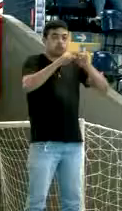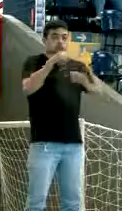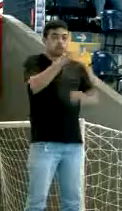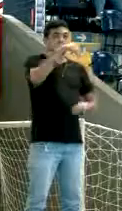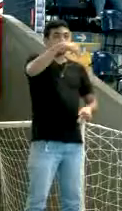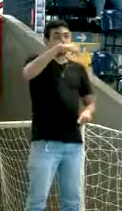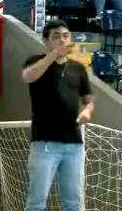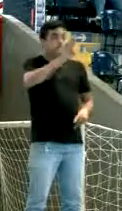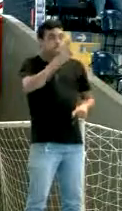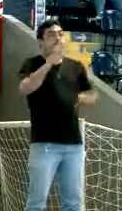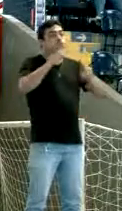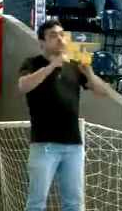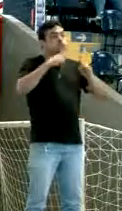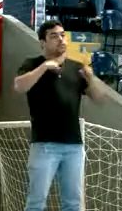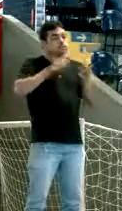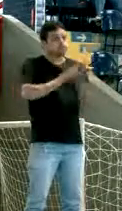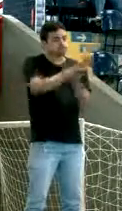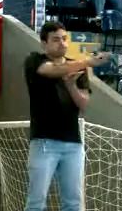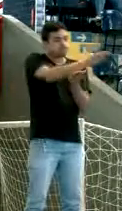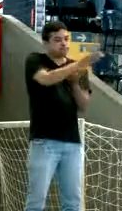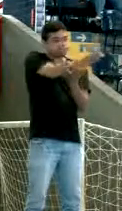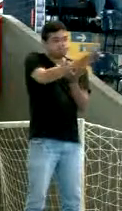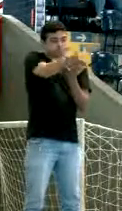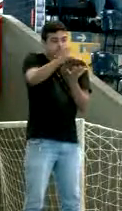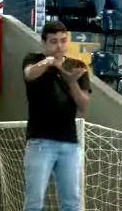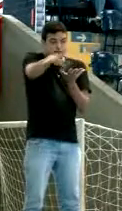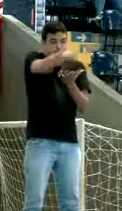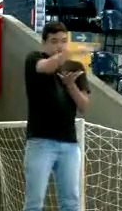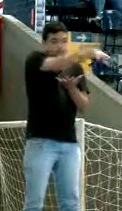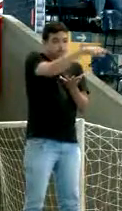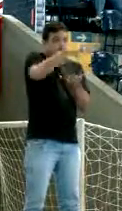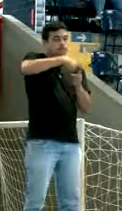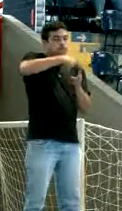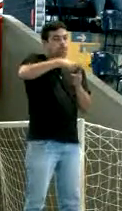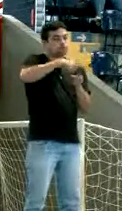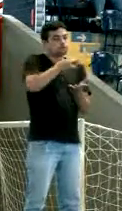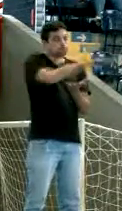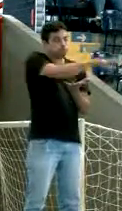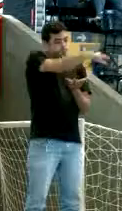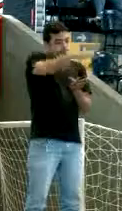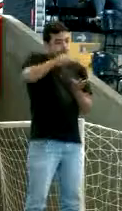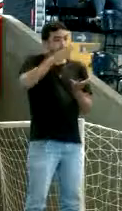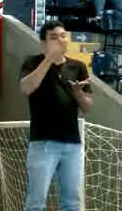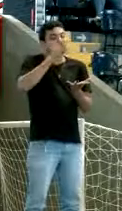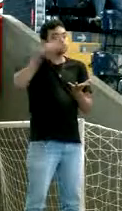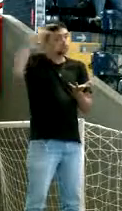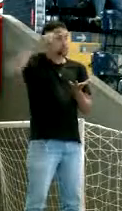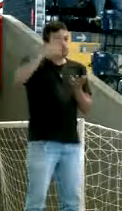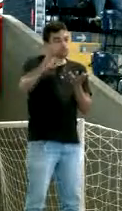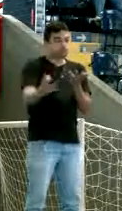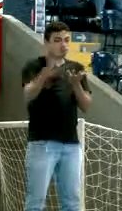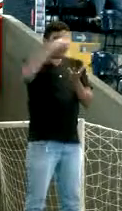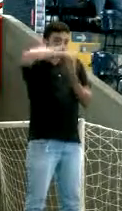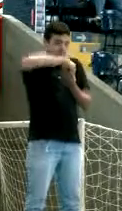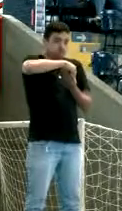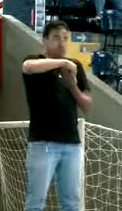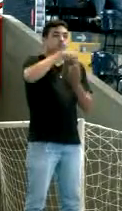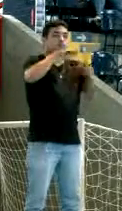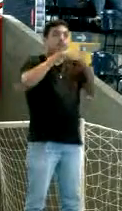gênero difuso, tá? Que recebia diversos estilos musicais.